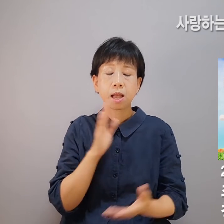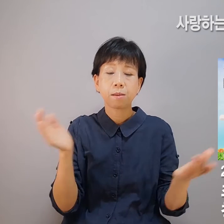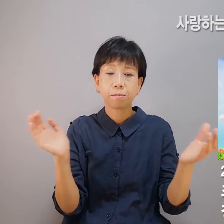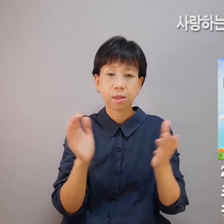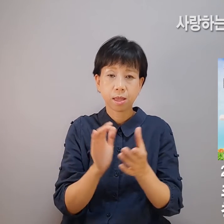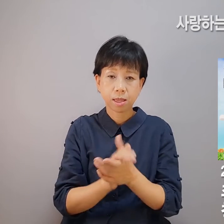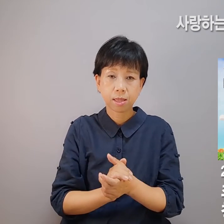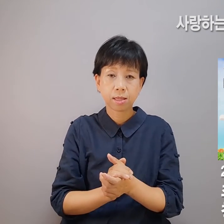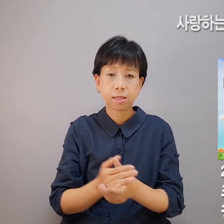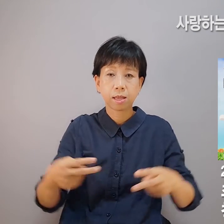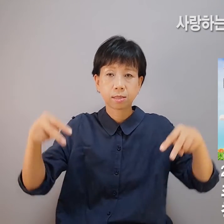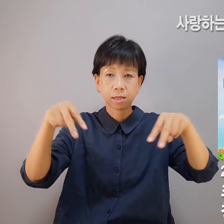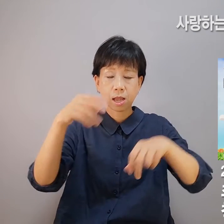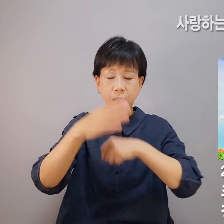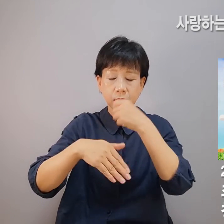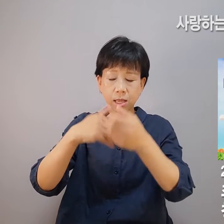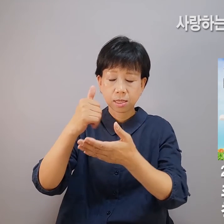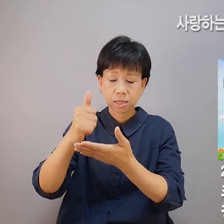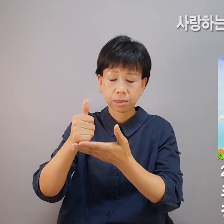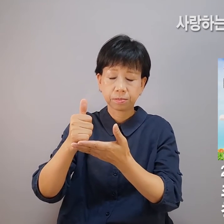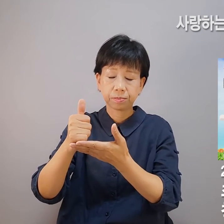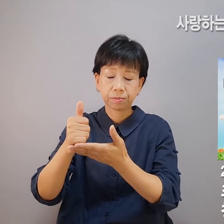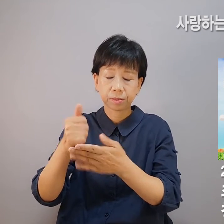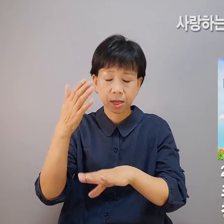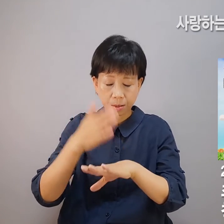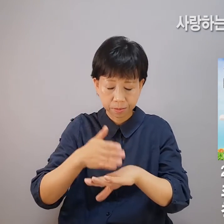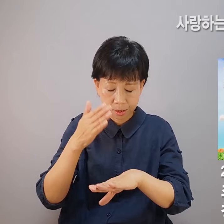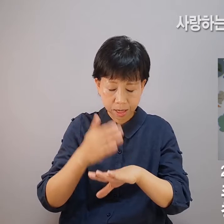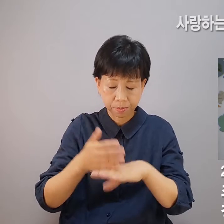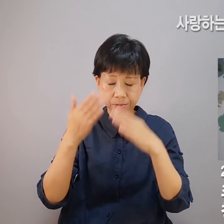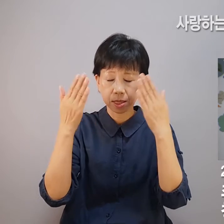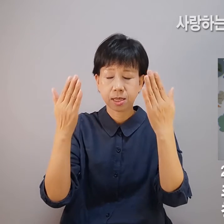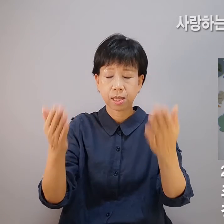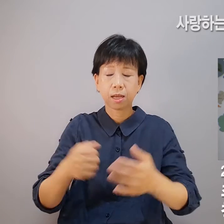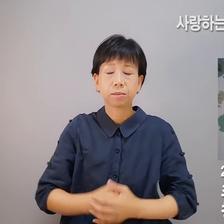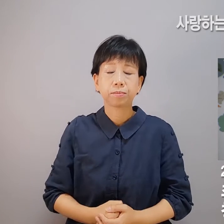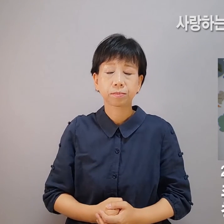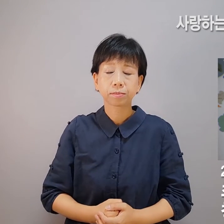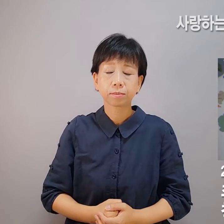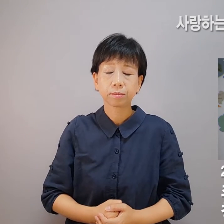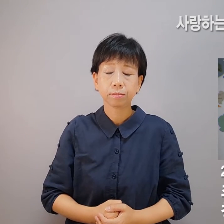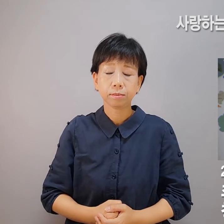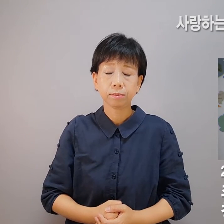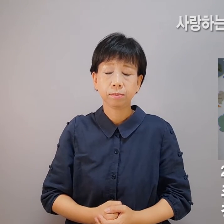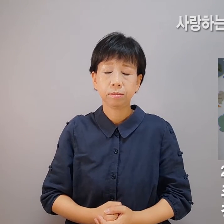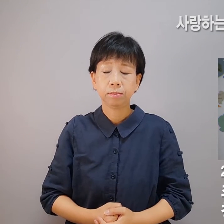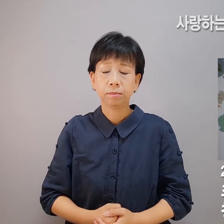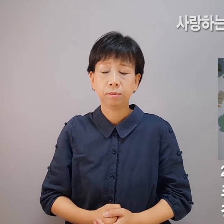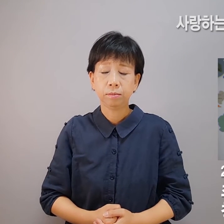있네. 아멘. 하나님 감사드려요.